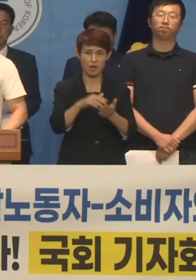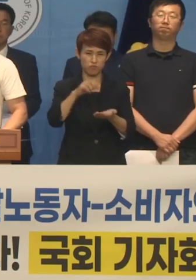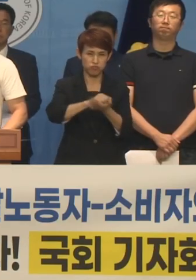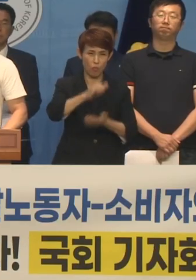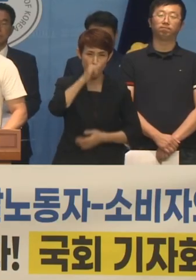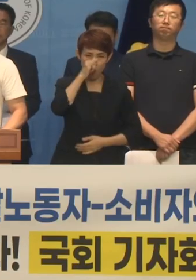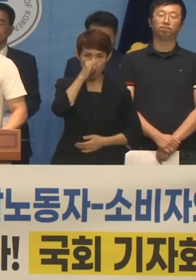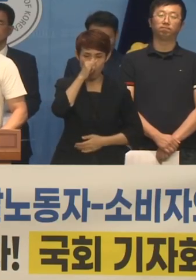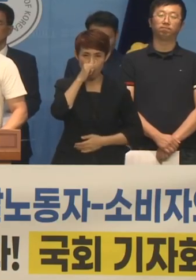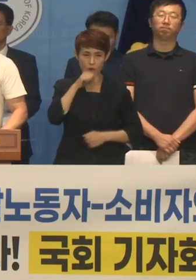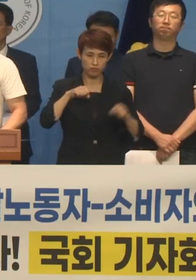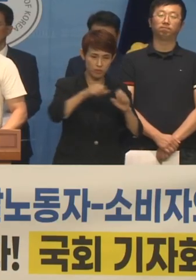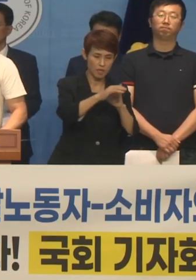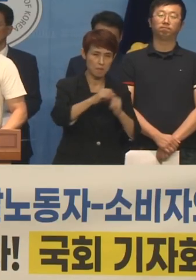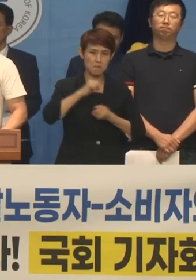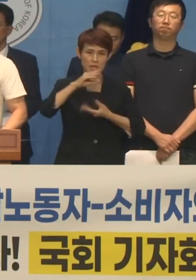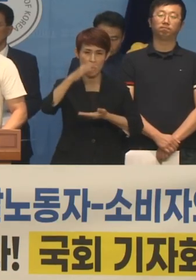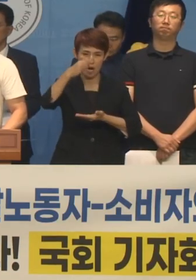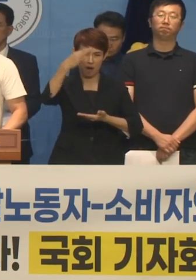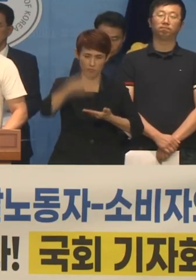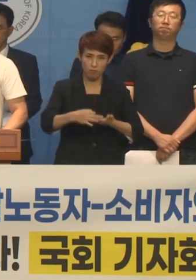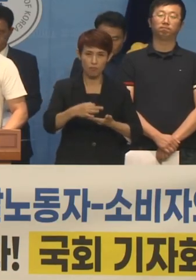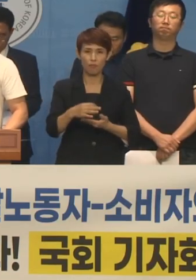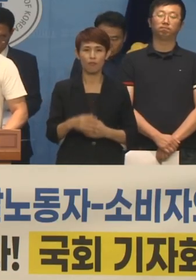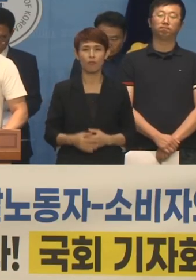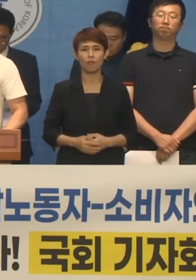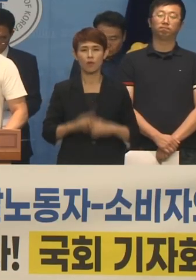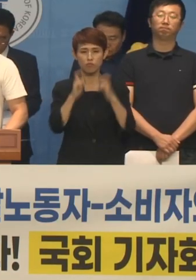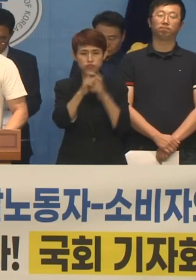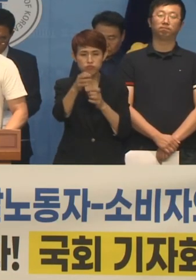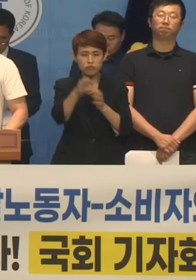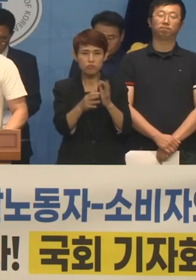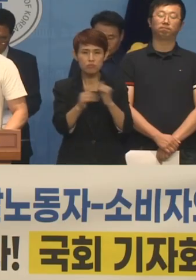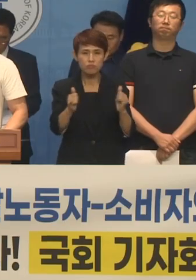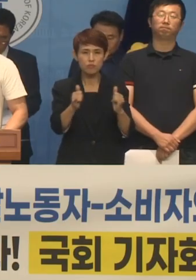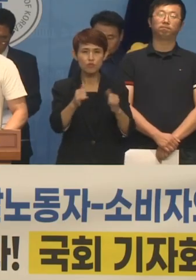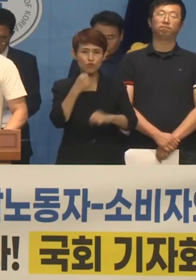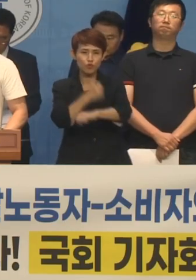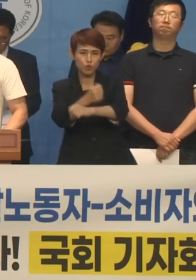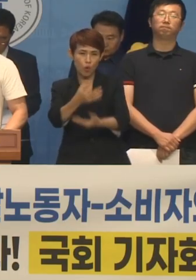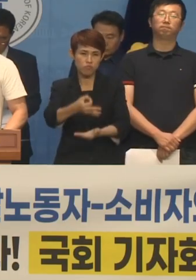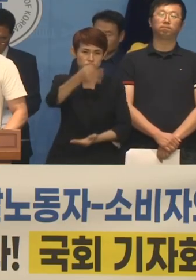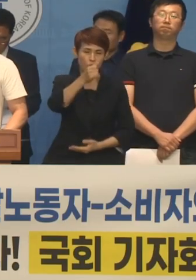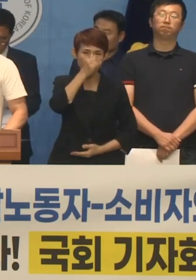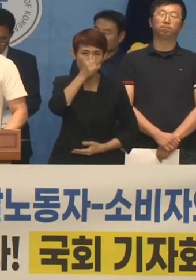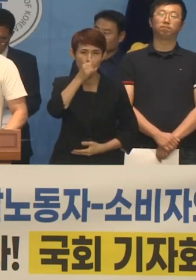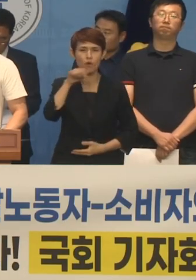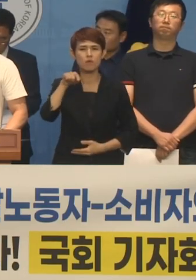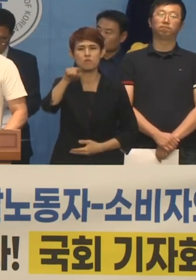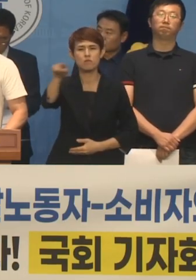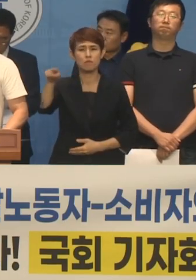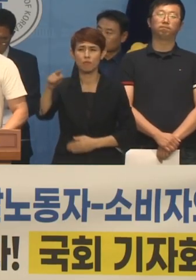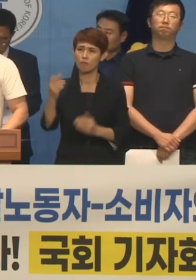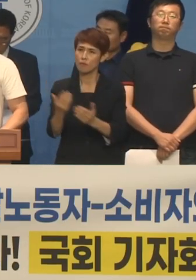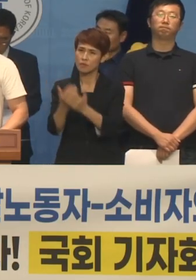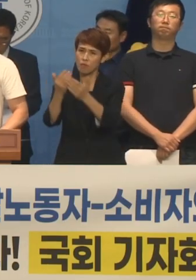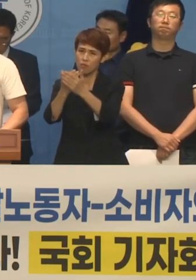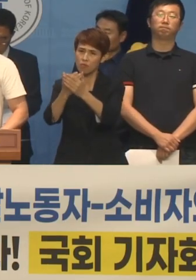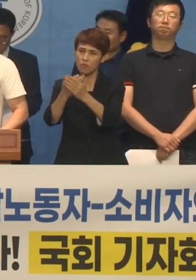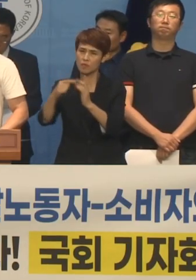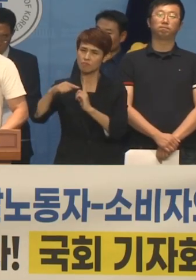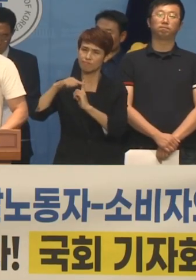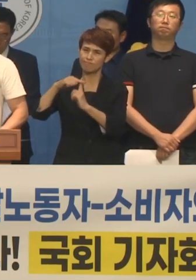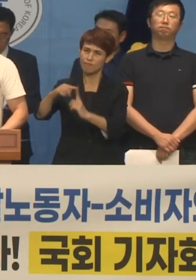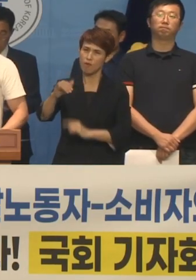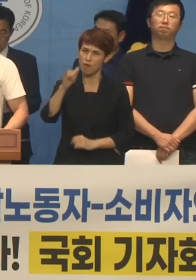단가는 낮추고 가맹점의 수수료를 높이는 것이 배달 업계와 외식 업계의 발전에 긍정적인